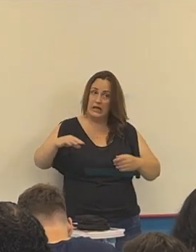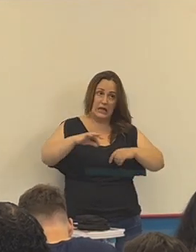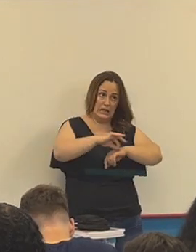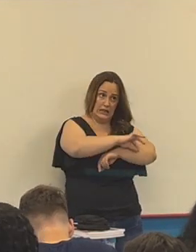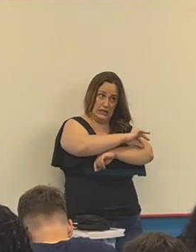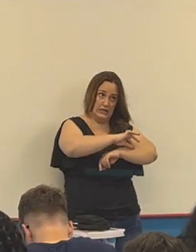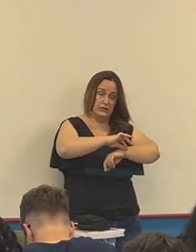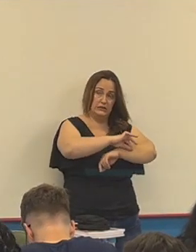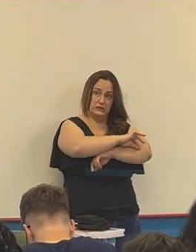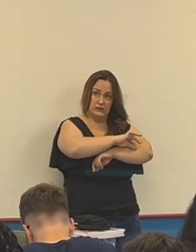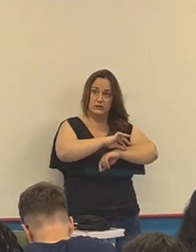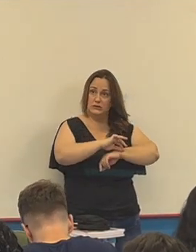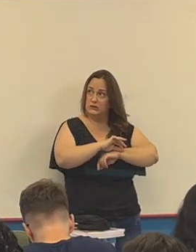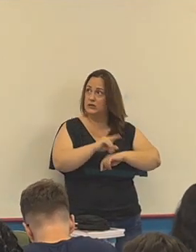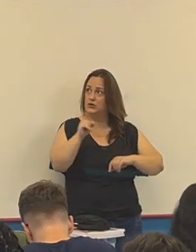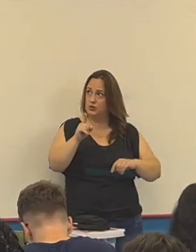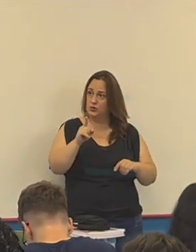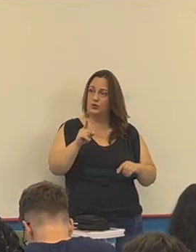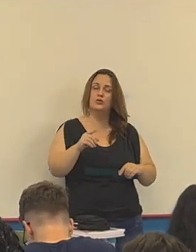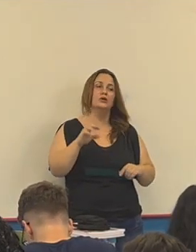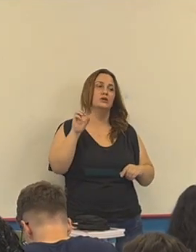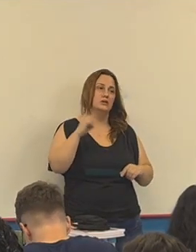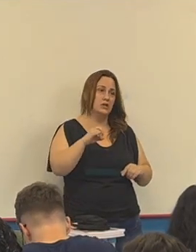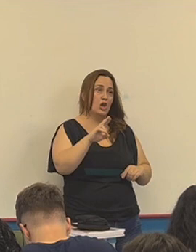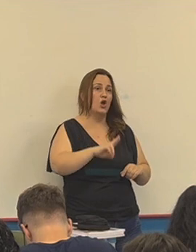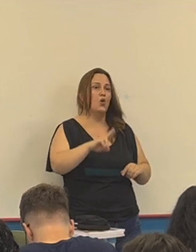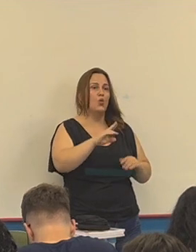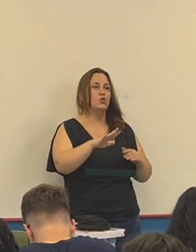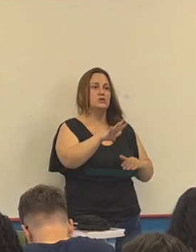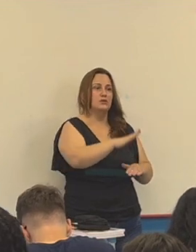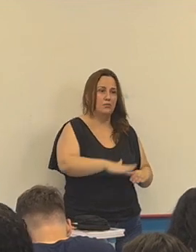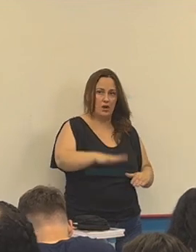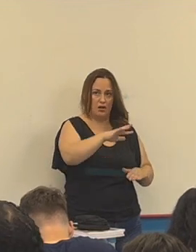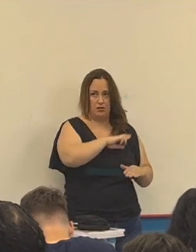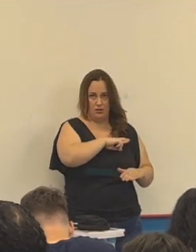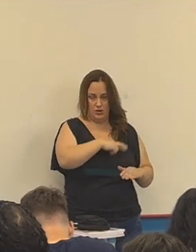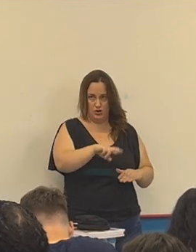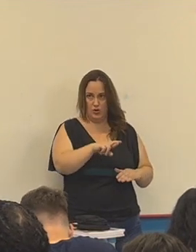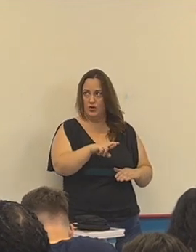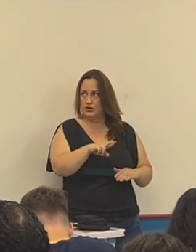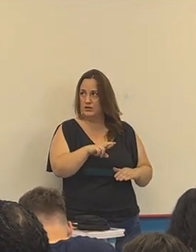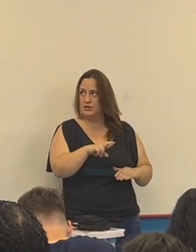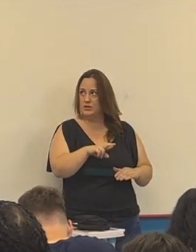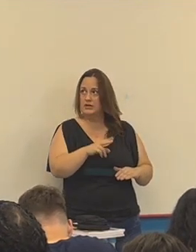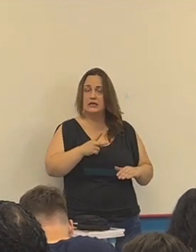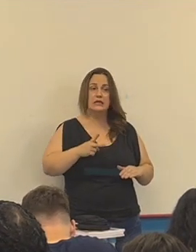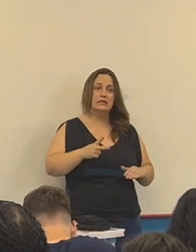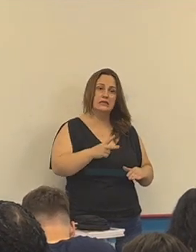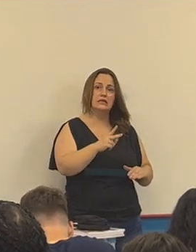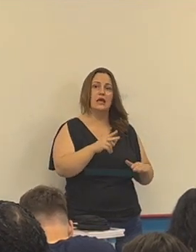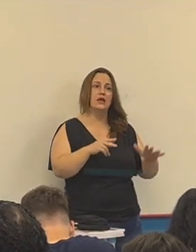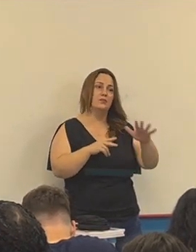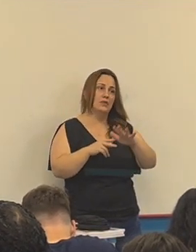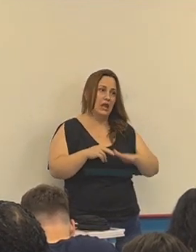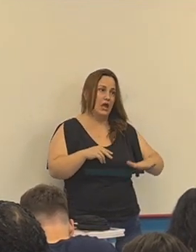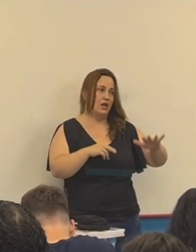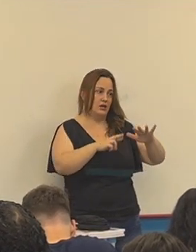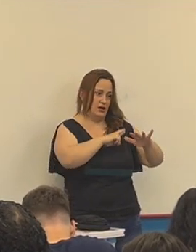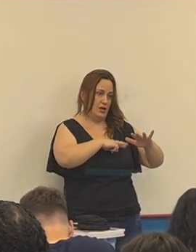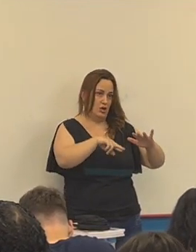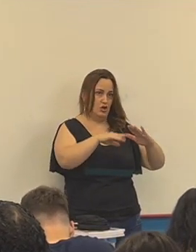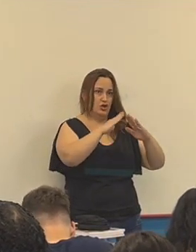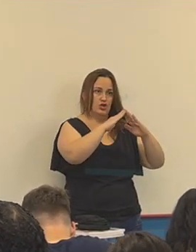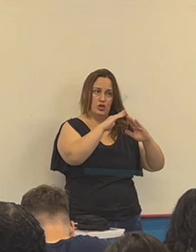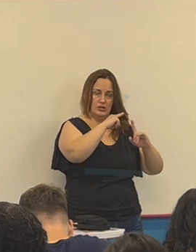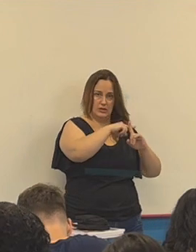na arquitetura, esse arco é muito usado para arquitetura religiosa. Então, ele sempre remete a alguma coisa